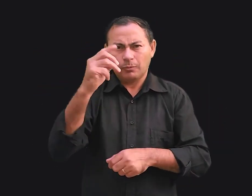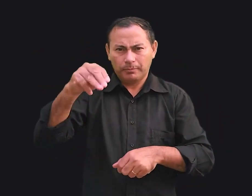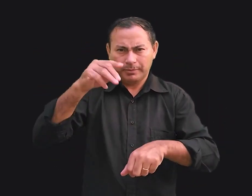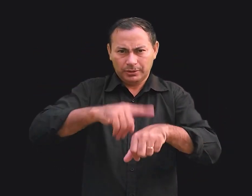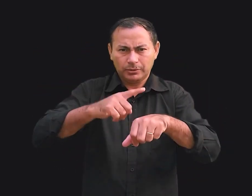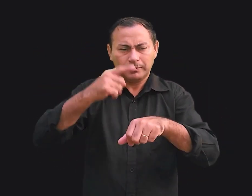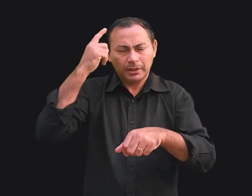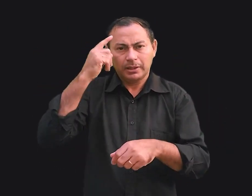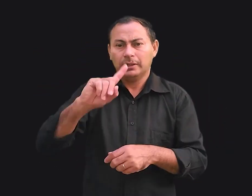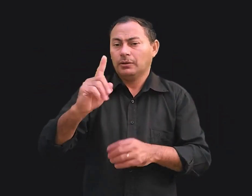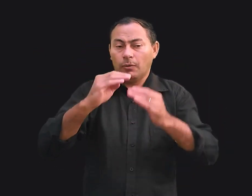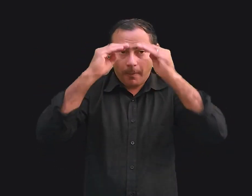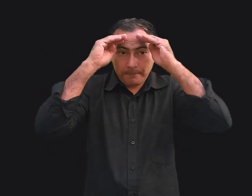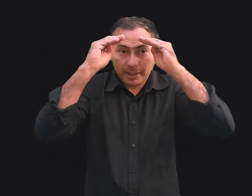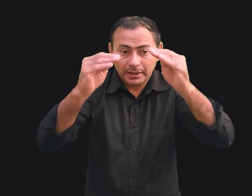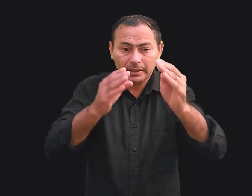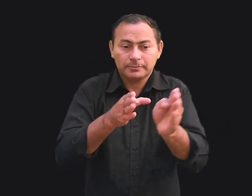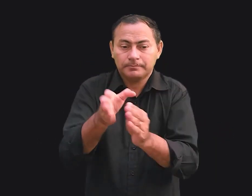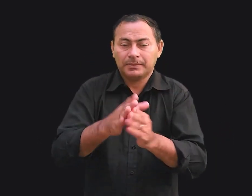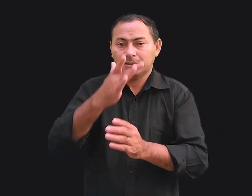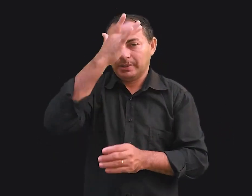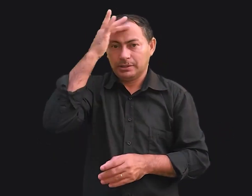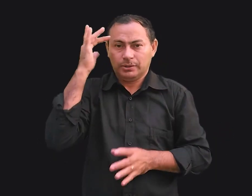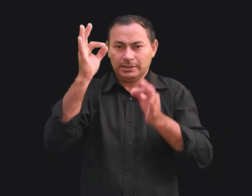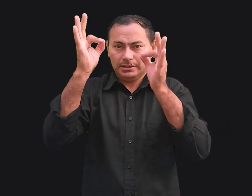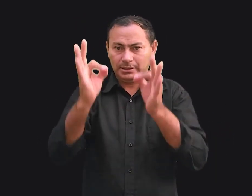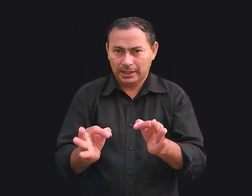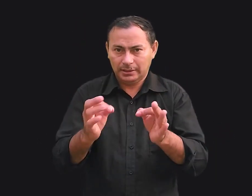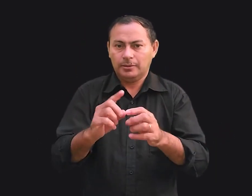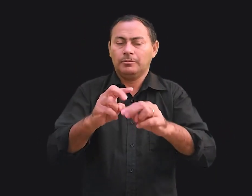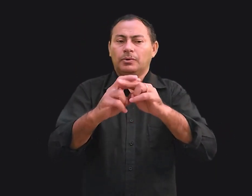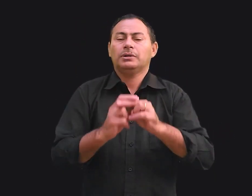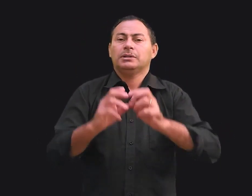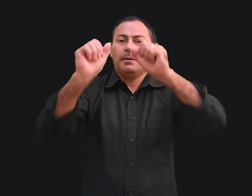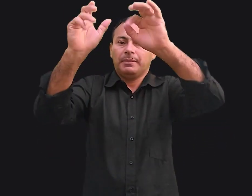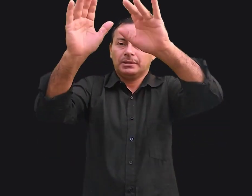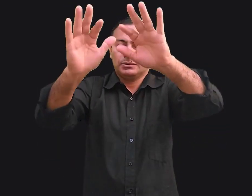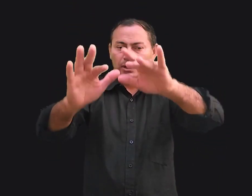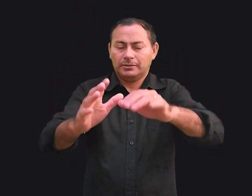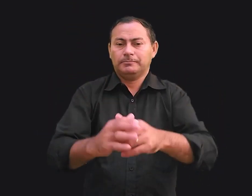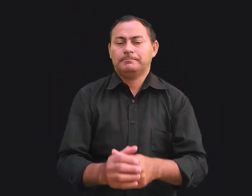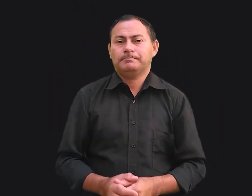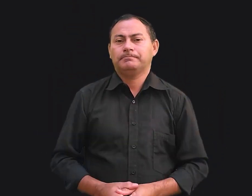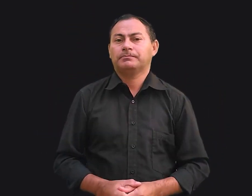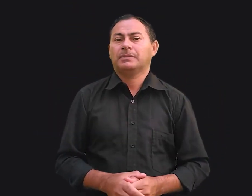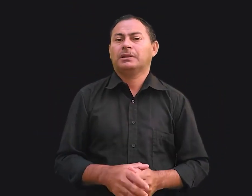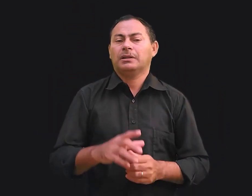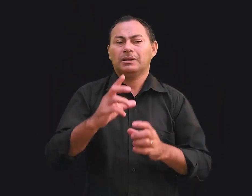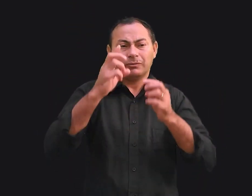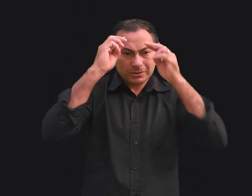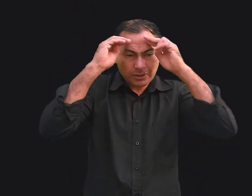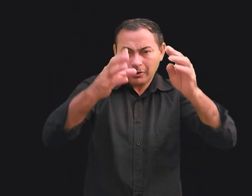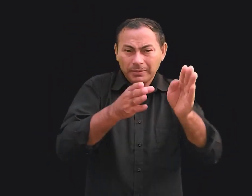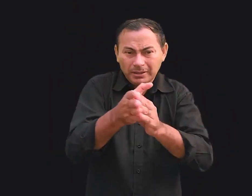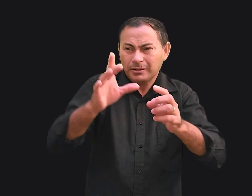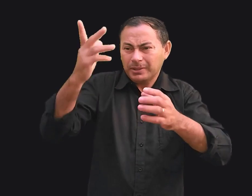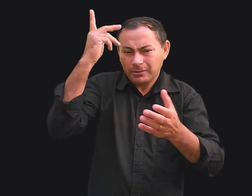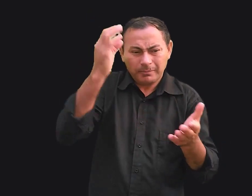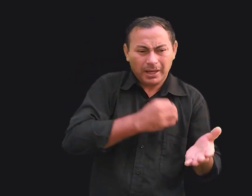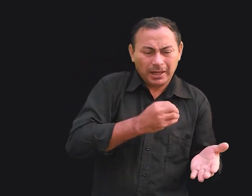minuto. Ele não segue o conselho dos ímpios e por isso ele é abençoado. E você, hein? Segue o conselho